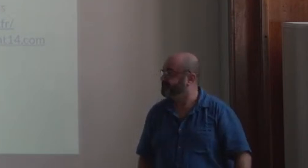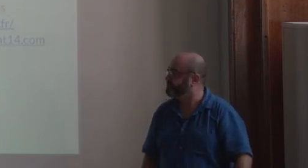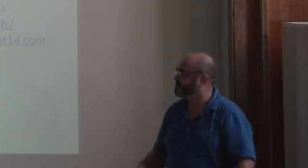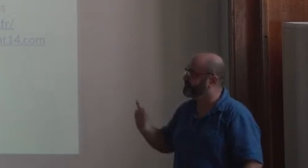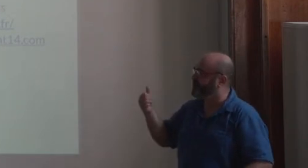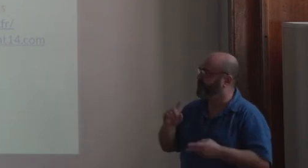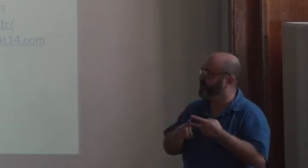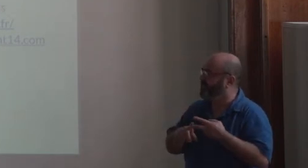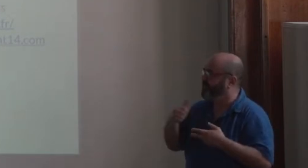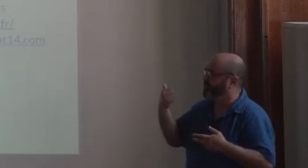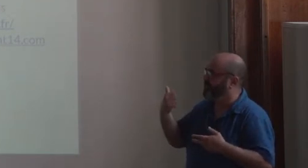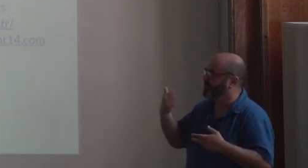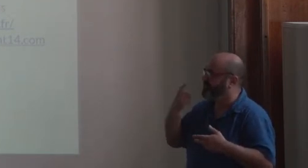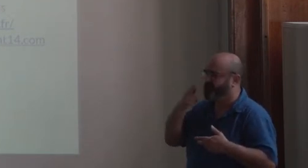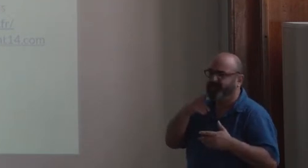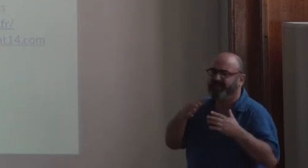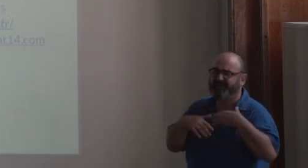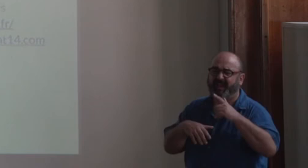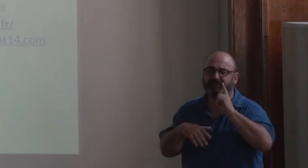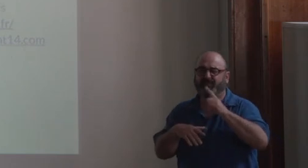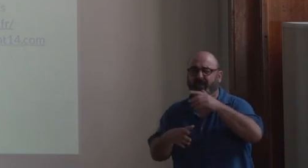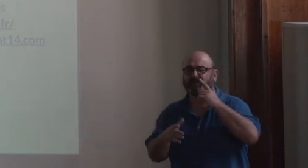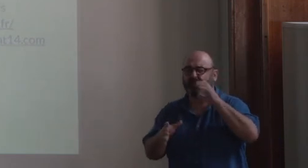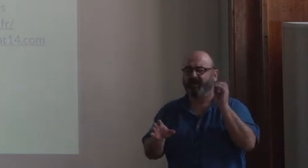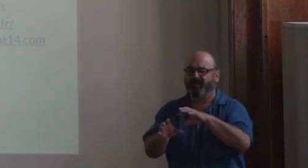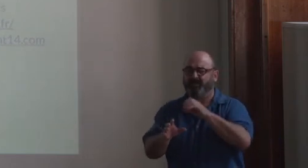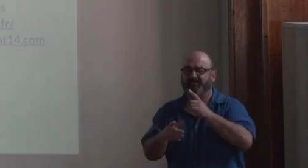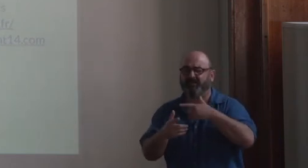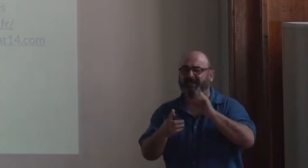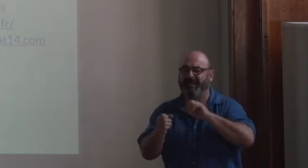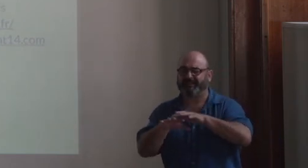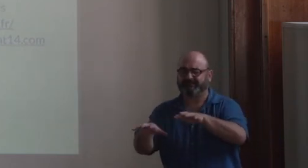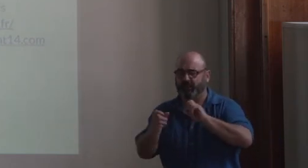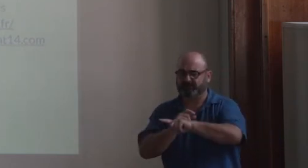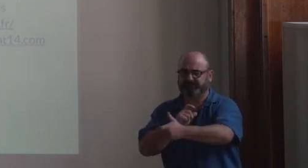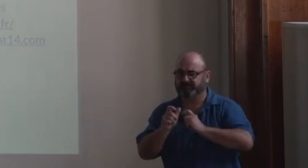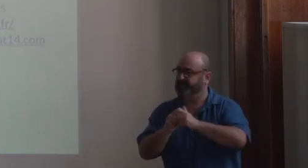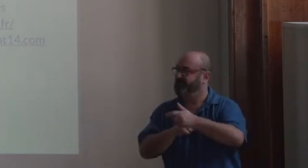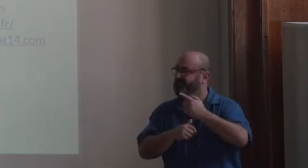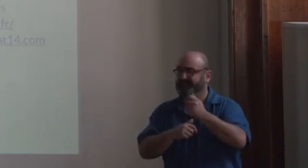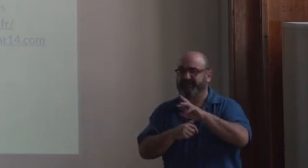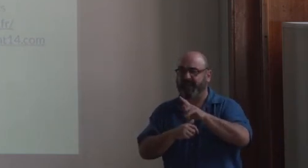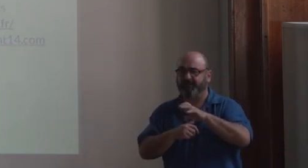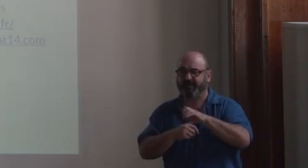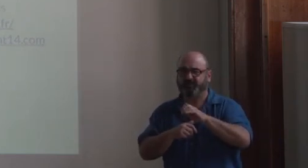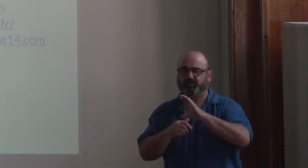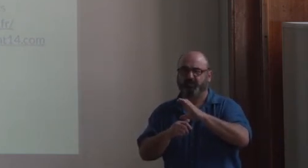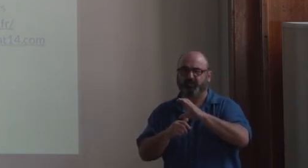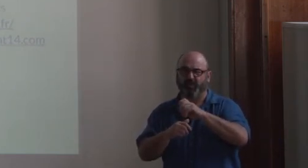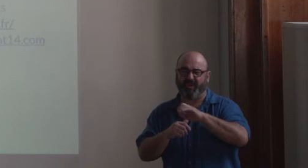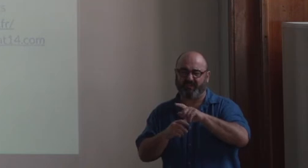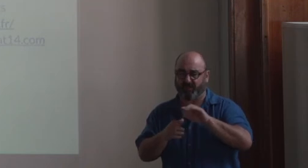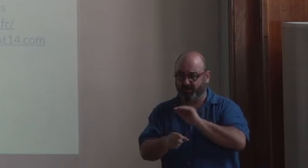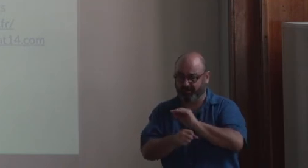On a aussi accès au garbage collector. Donc parfois, si on fait beaucoup d'appels réseau, ça vaut la peine d'appeler le garbage collector manuellement, de lui